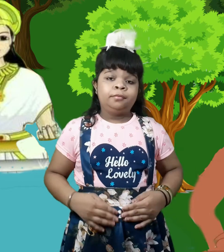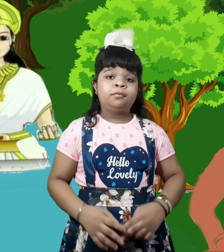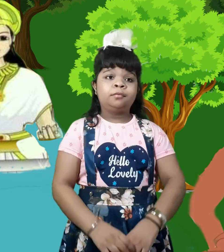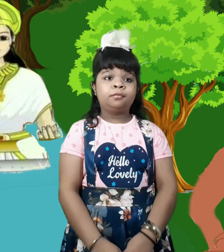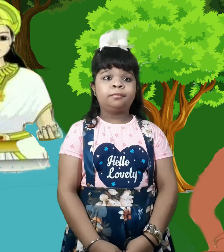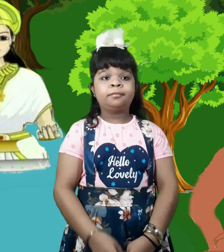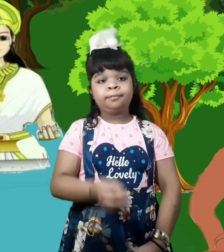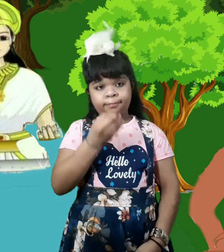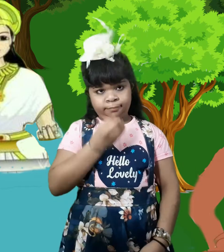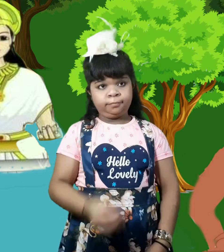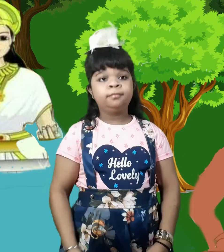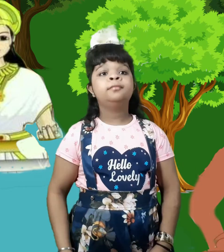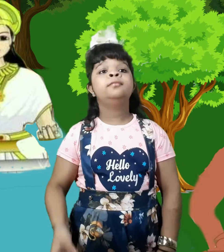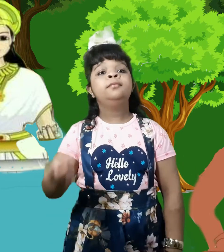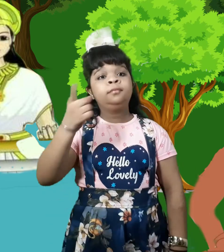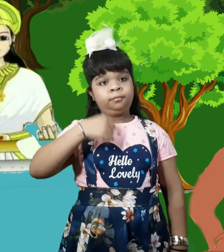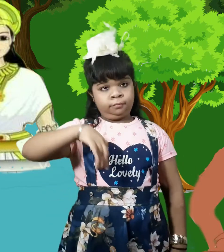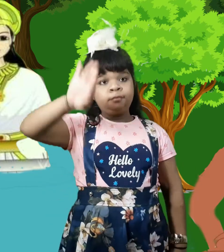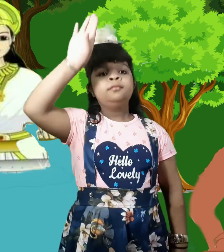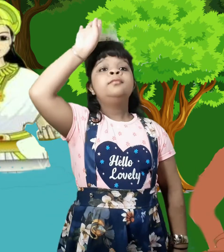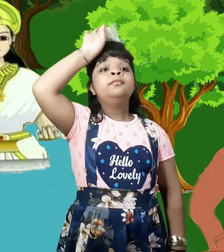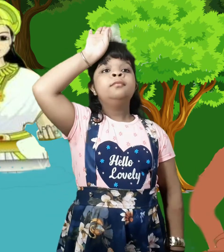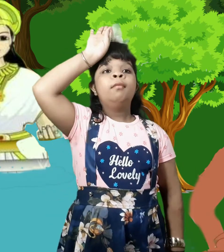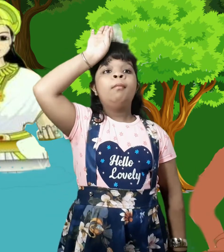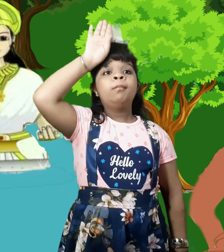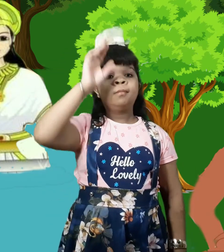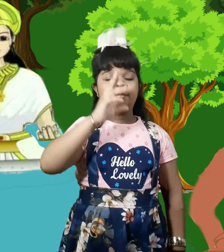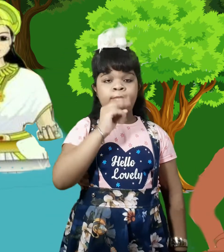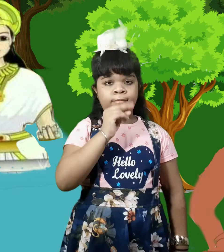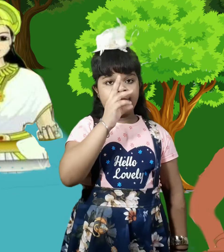तभी जल रानी ने कहा,